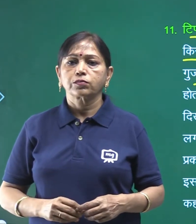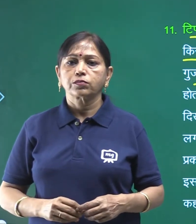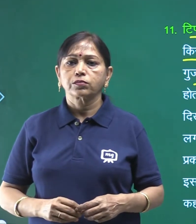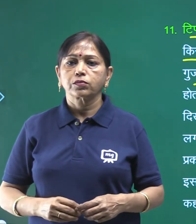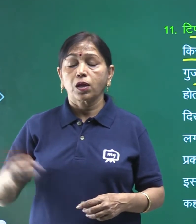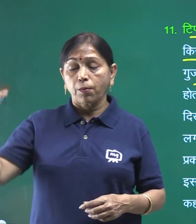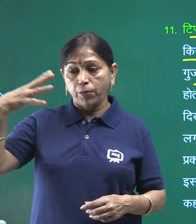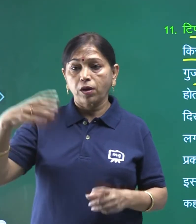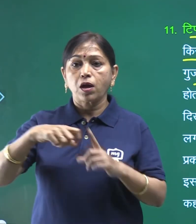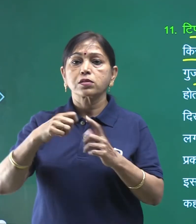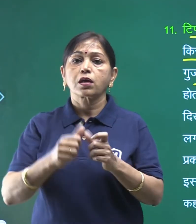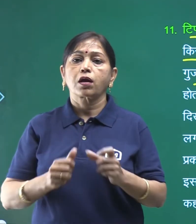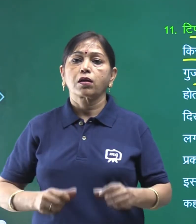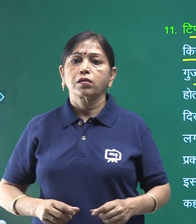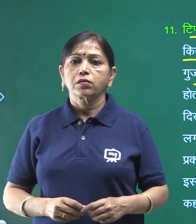प्रकाश का